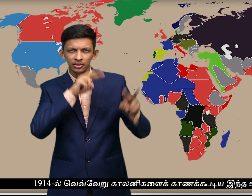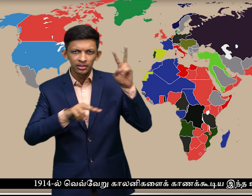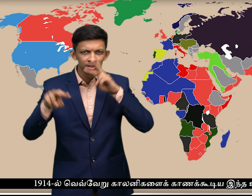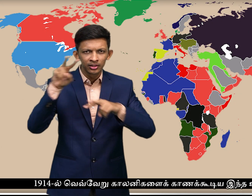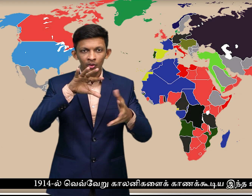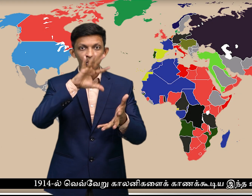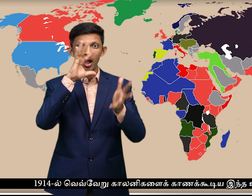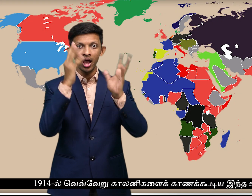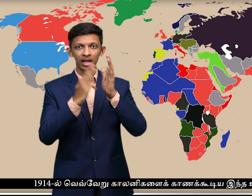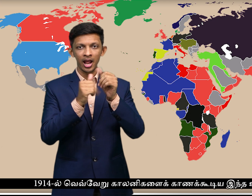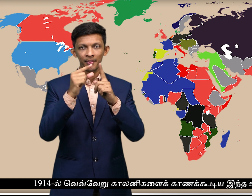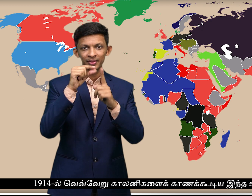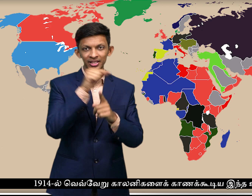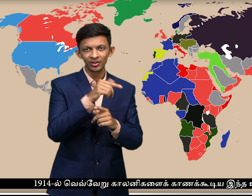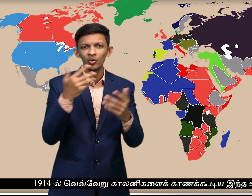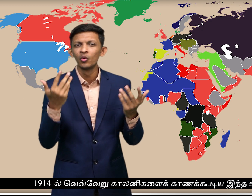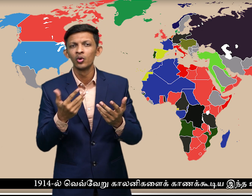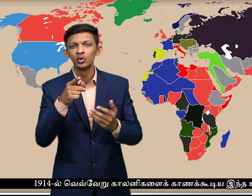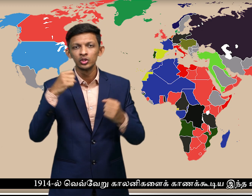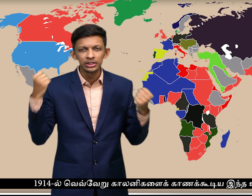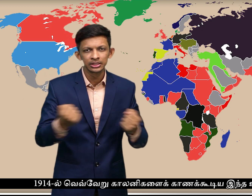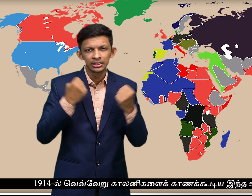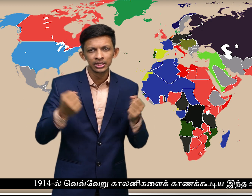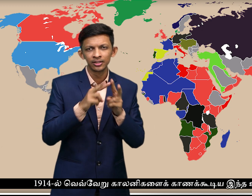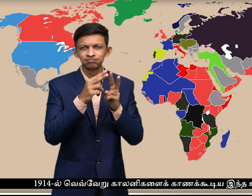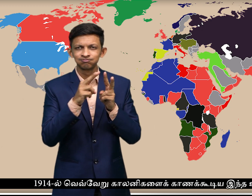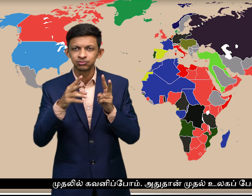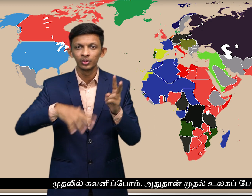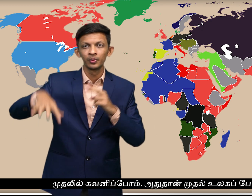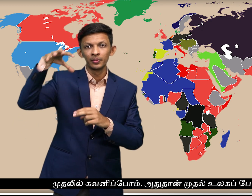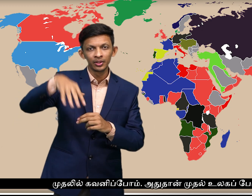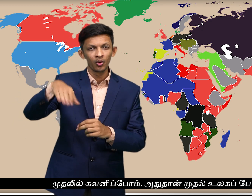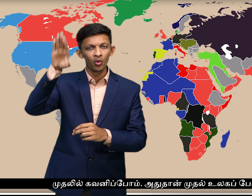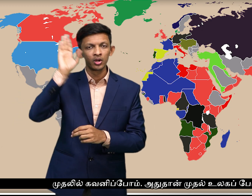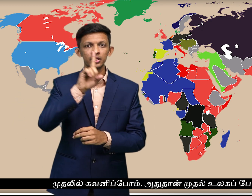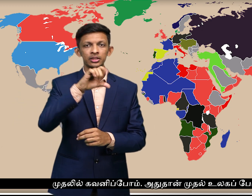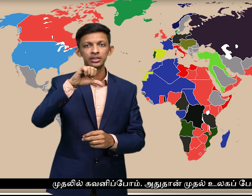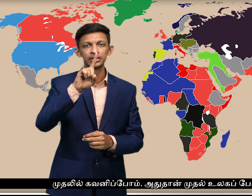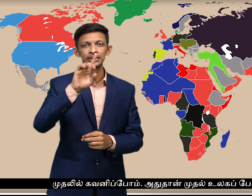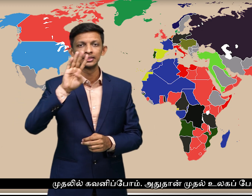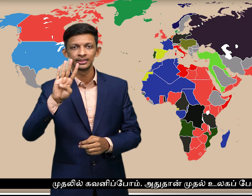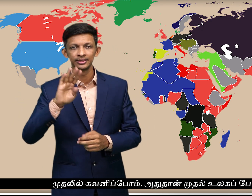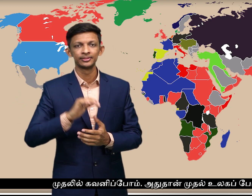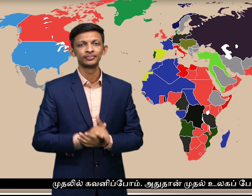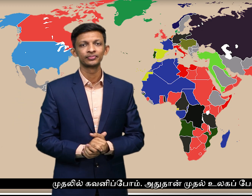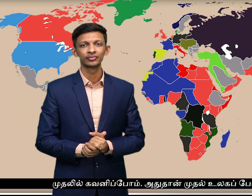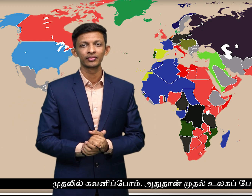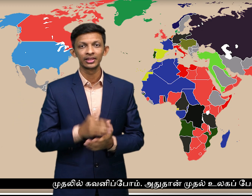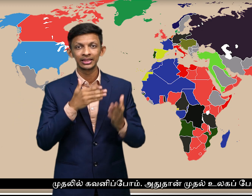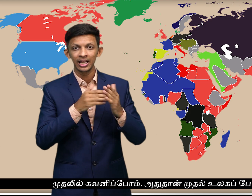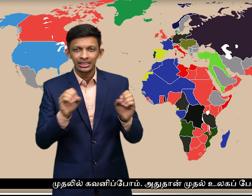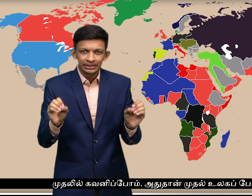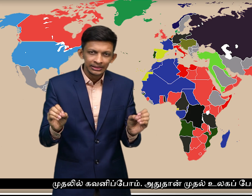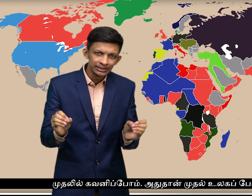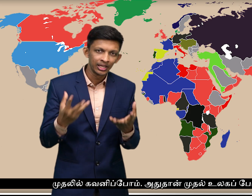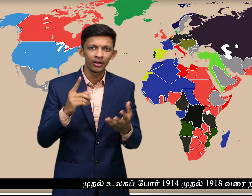1914இல் வெவ்வேறு காலனிகளை காணக்கூடிய இந்த உலக வரைபடத்தை முதலில் பார்ப்போம். அதுதான் முதல் உலகப்